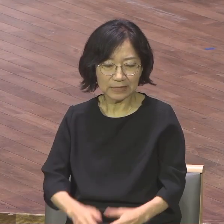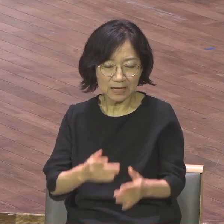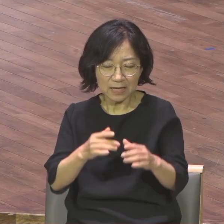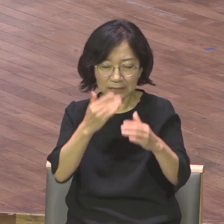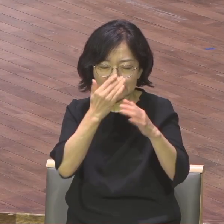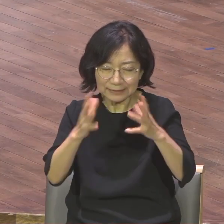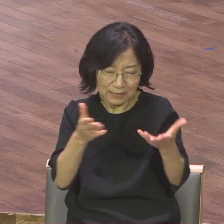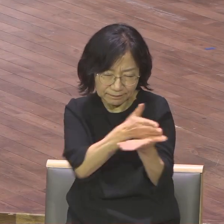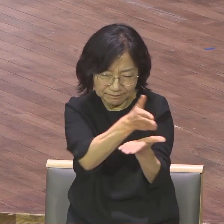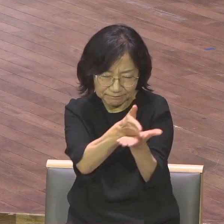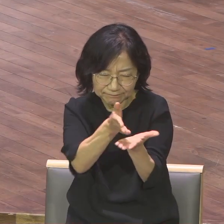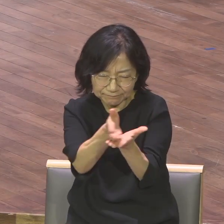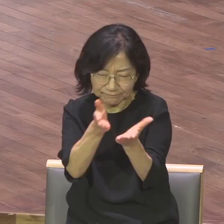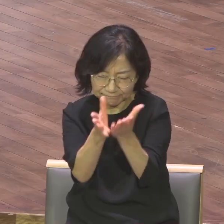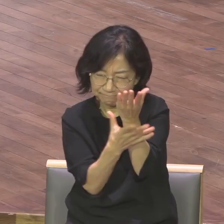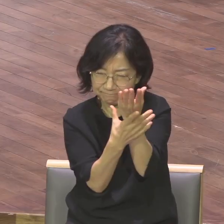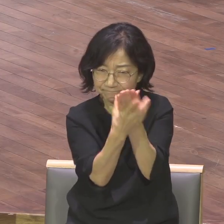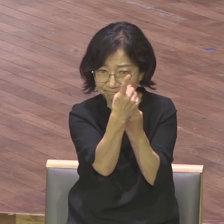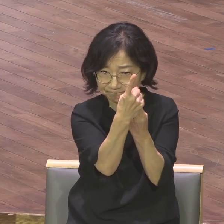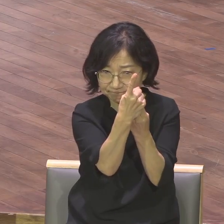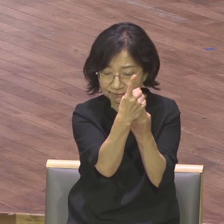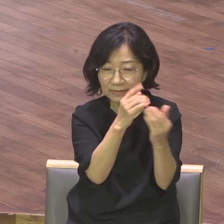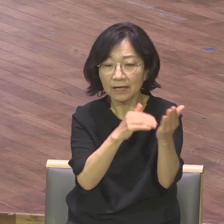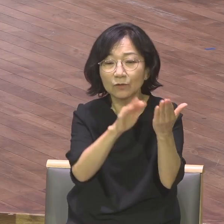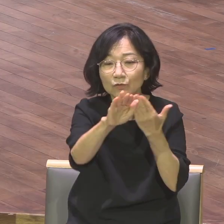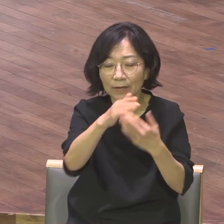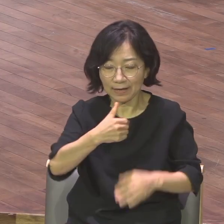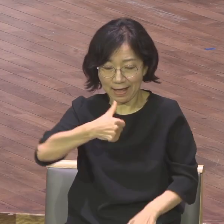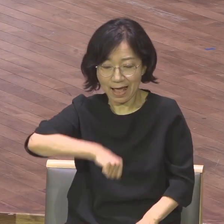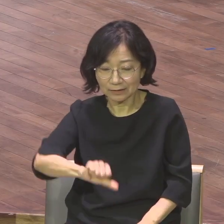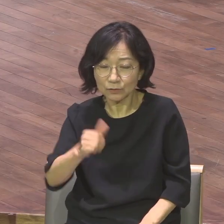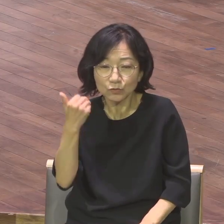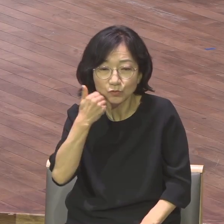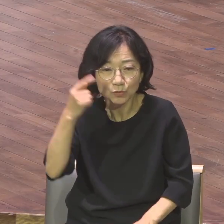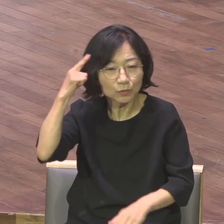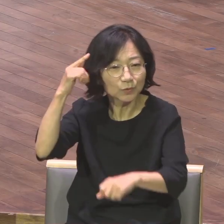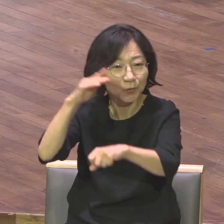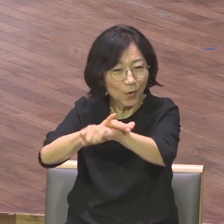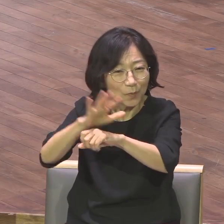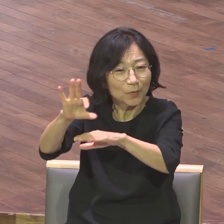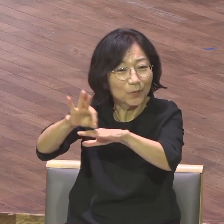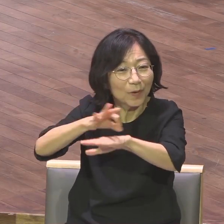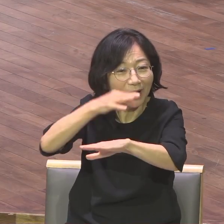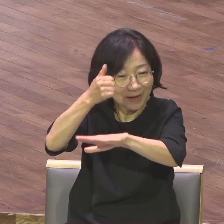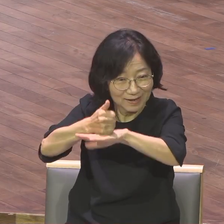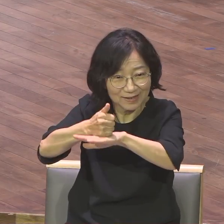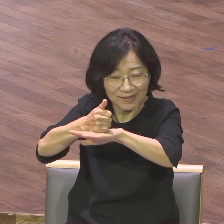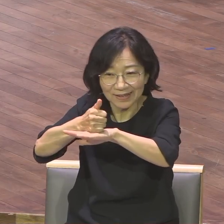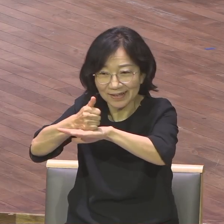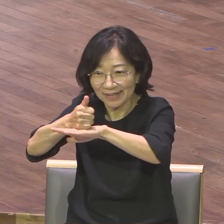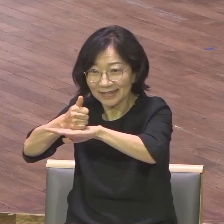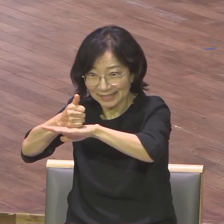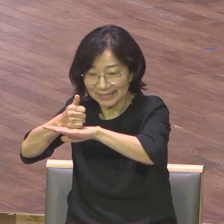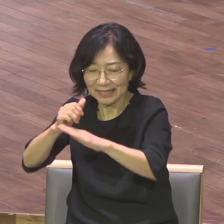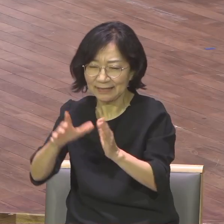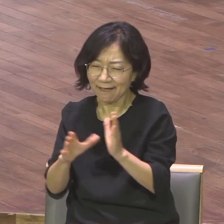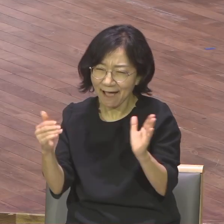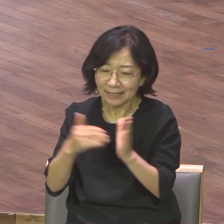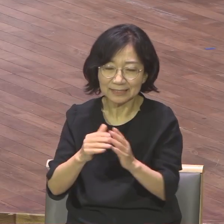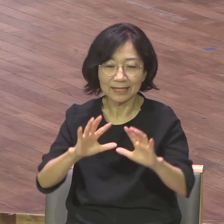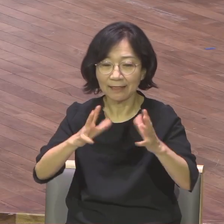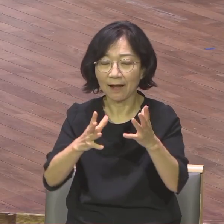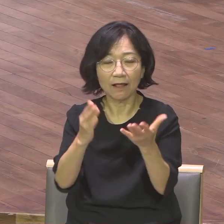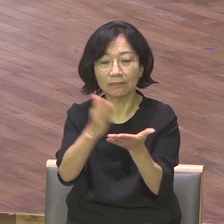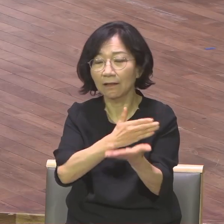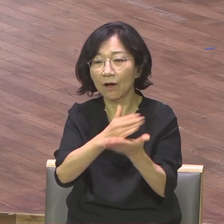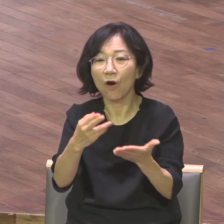이후에 이제 솔로몬 시대까지 그 아들 솔로몬 시대까지 그렇게 한 나라였어요.